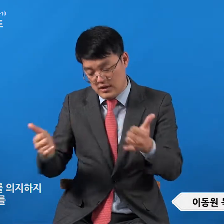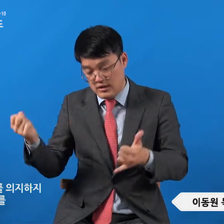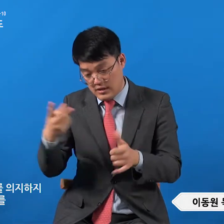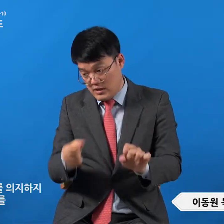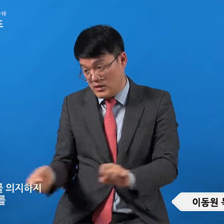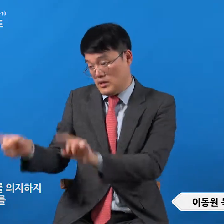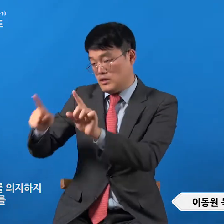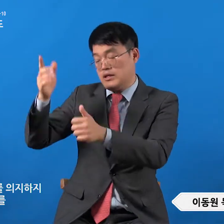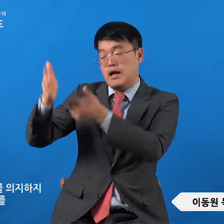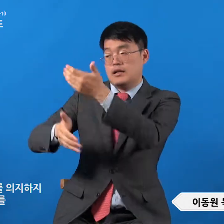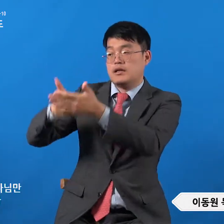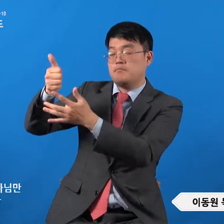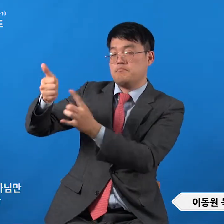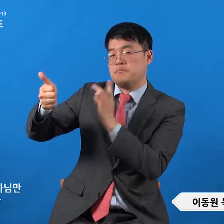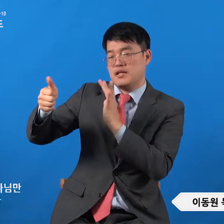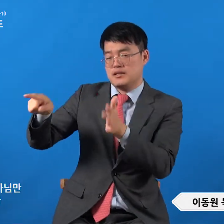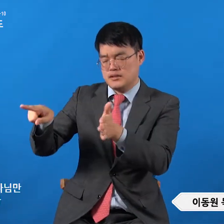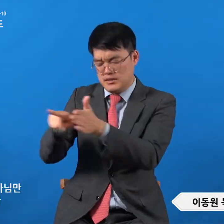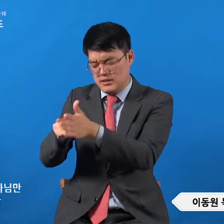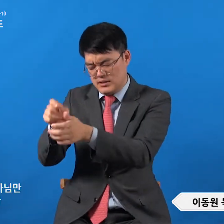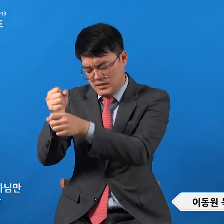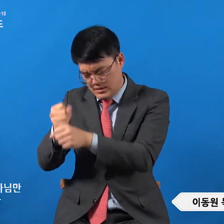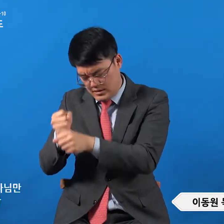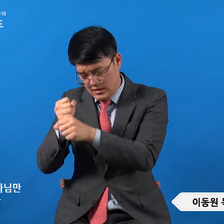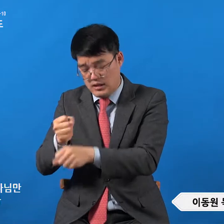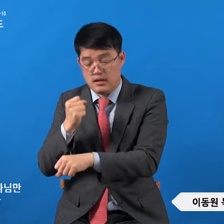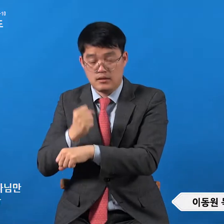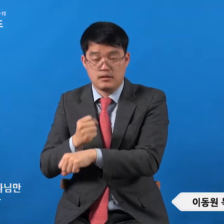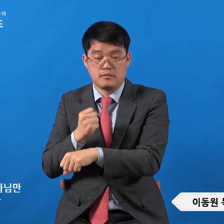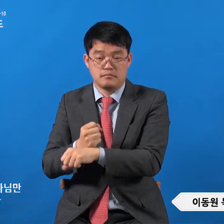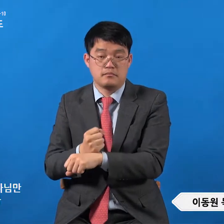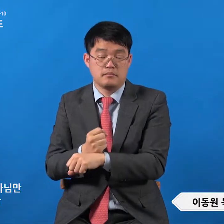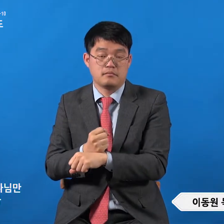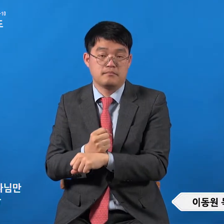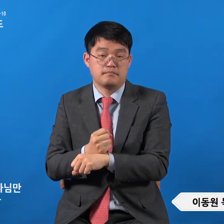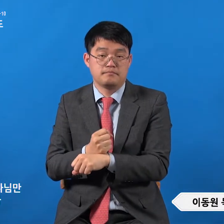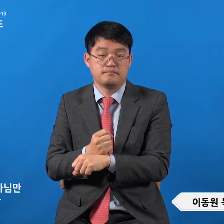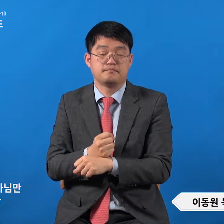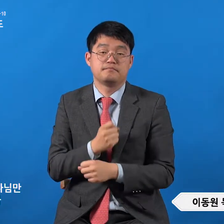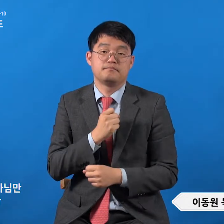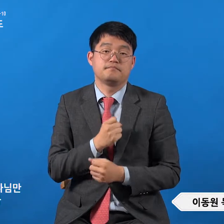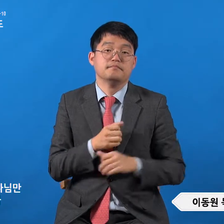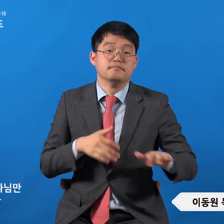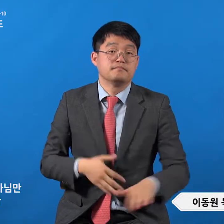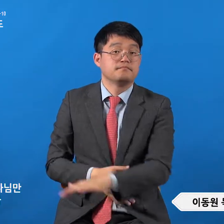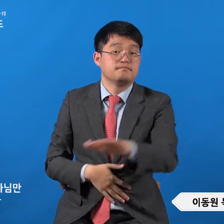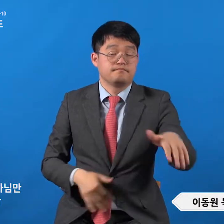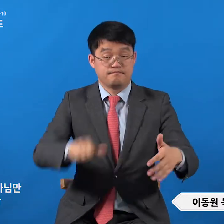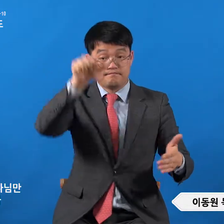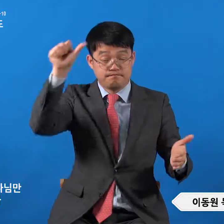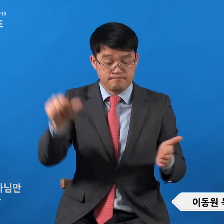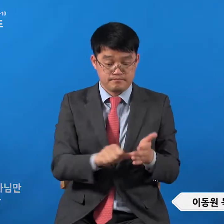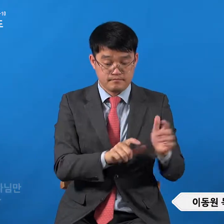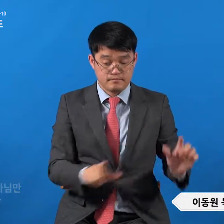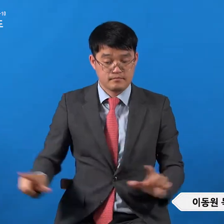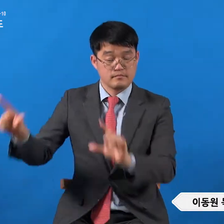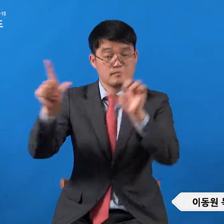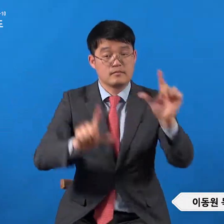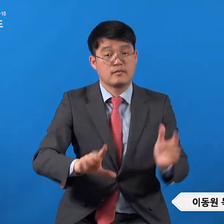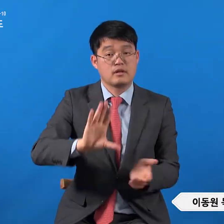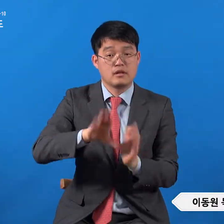살리시는 하나님만 의지하게 하십니다. 우리는 인생을